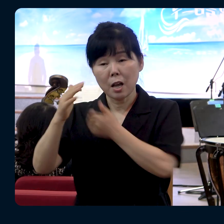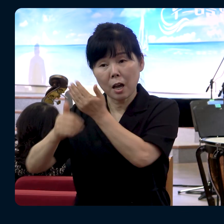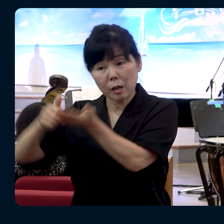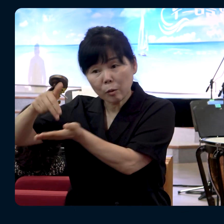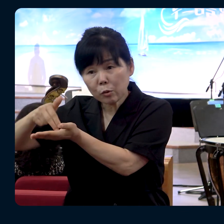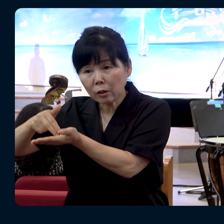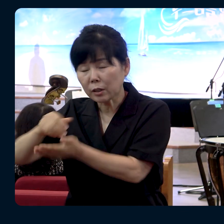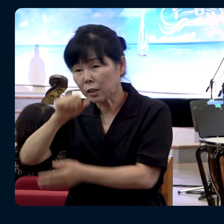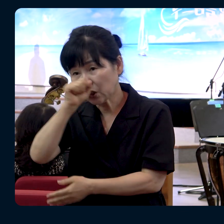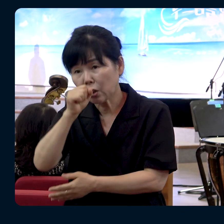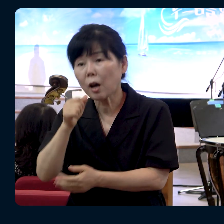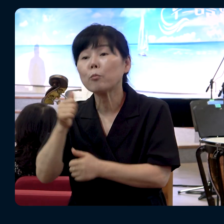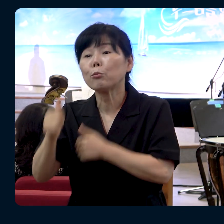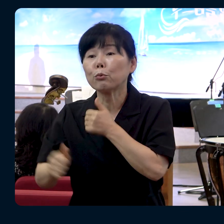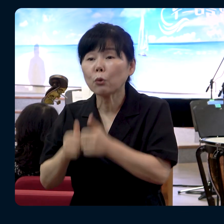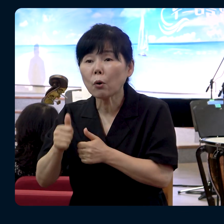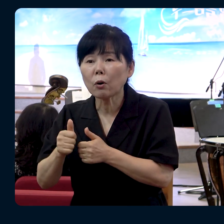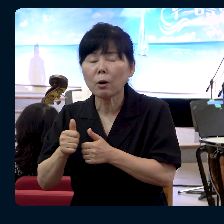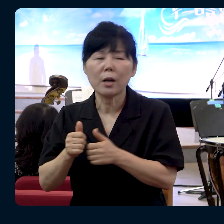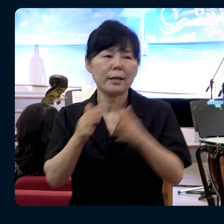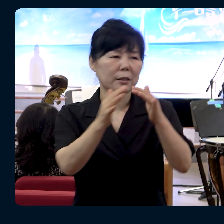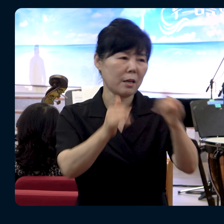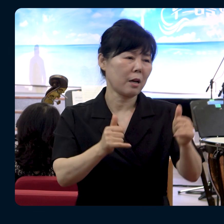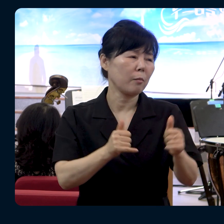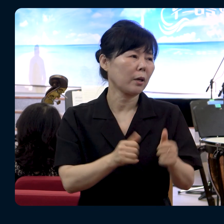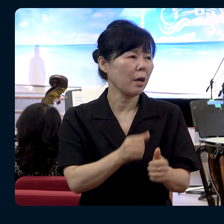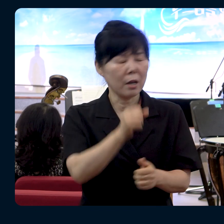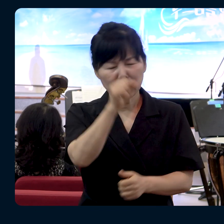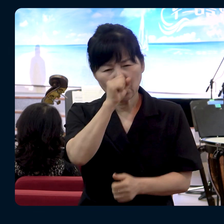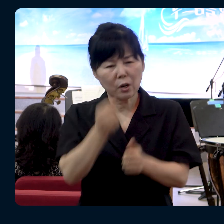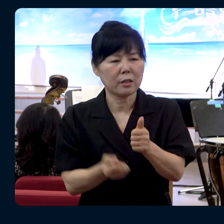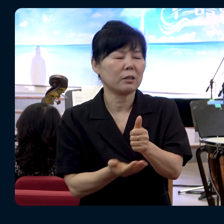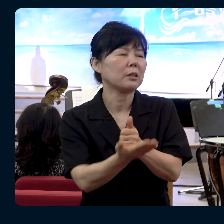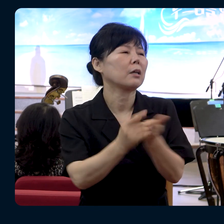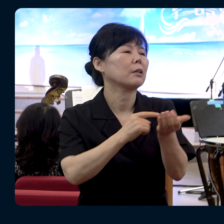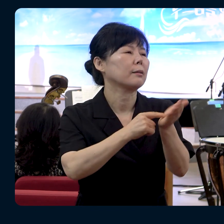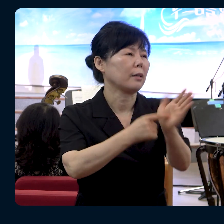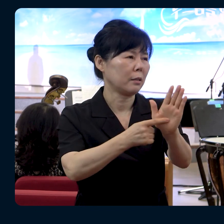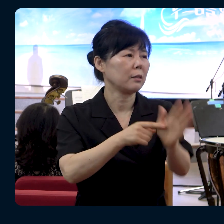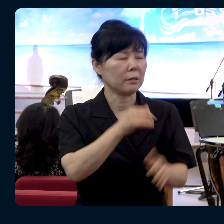어떤 영향을 주었는지에 대해서 말씀을 드리려고 합니다.